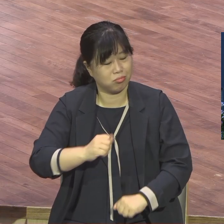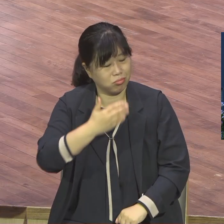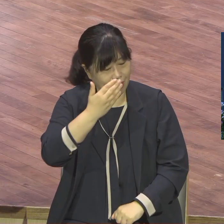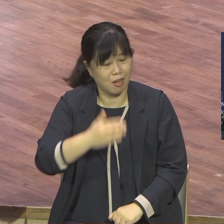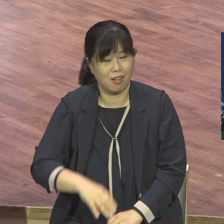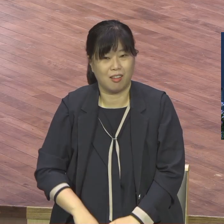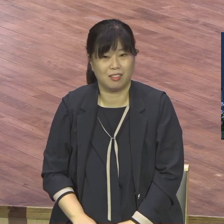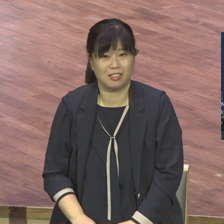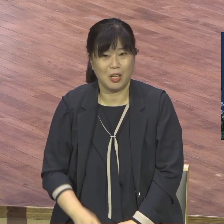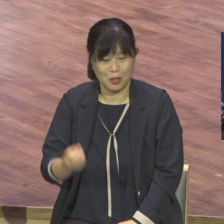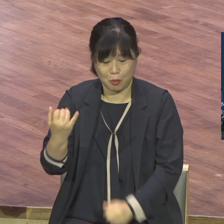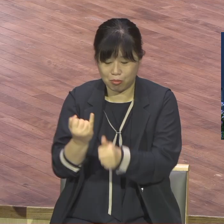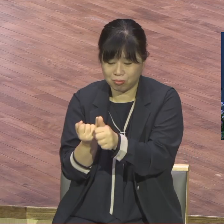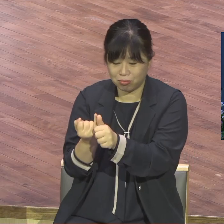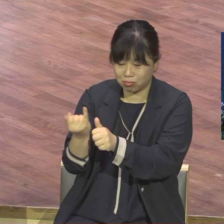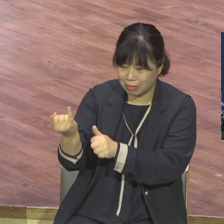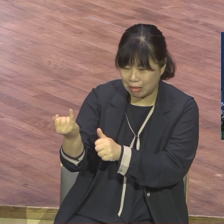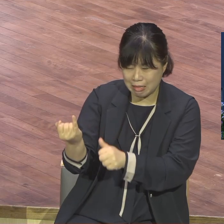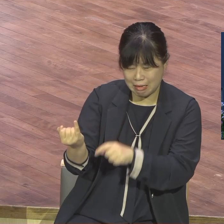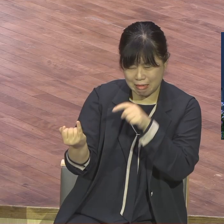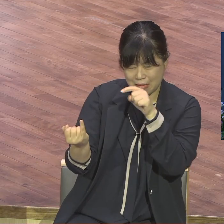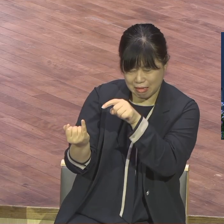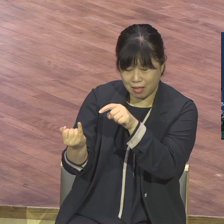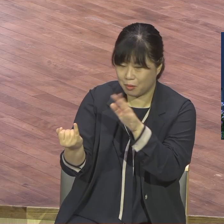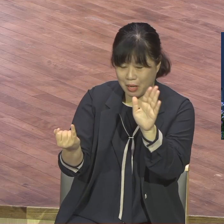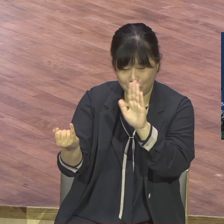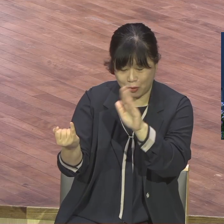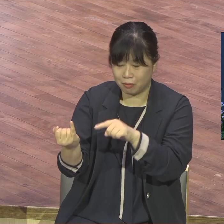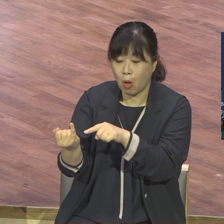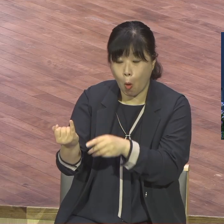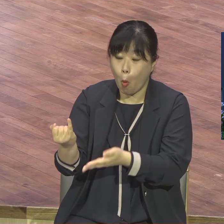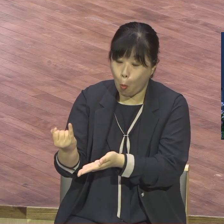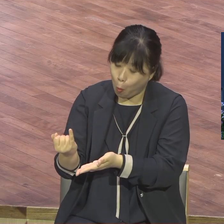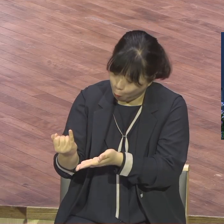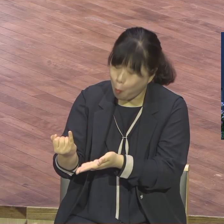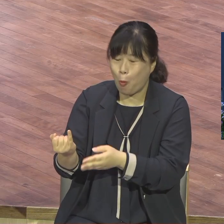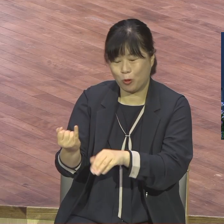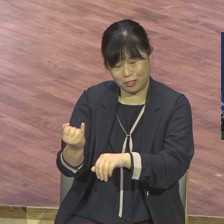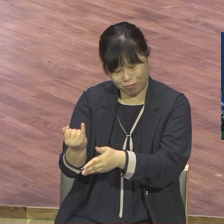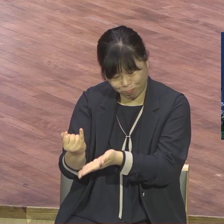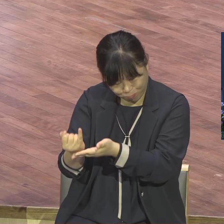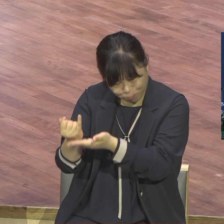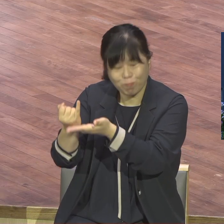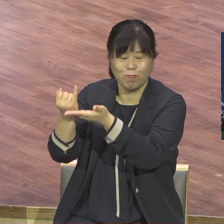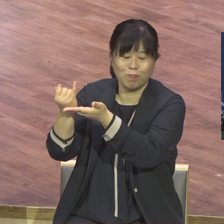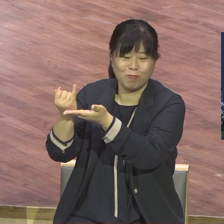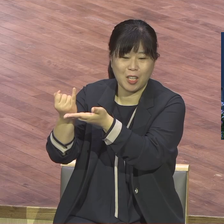그러면서 계속 잘못하는 거 잘못하지도 않은 까지 잘못을 만들어 가지고